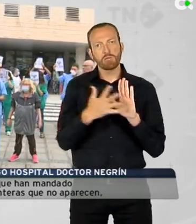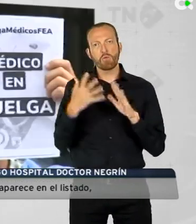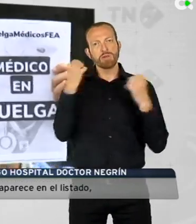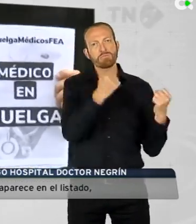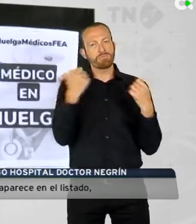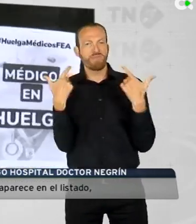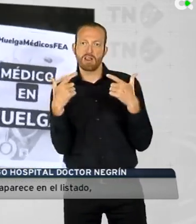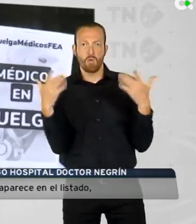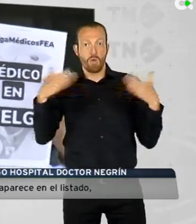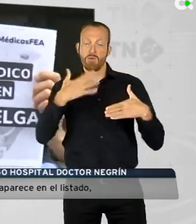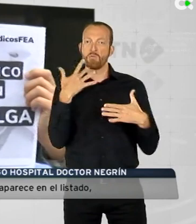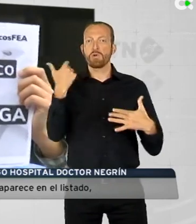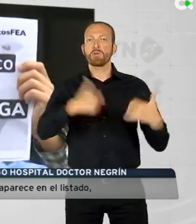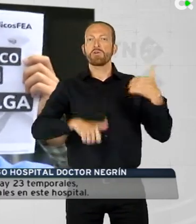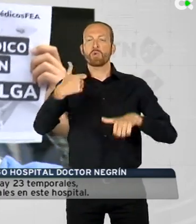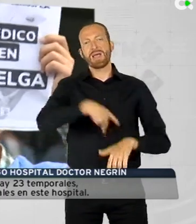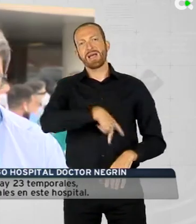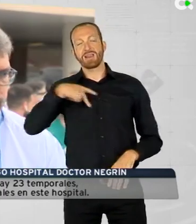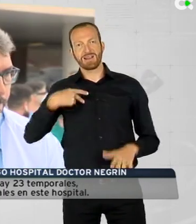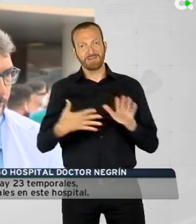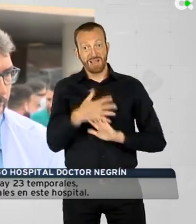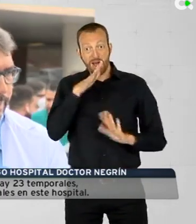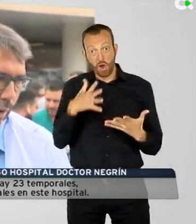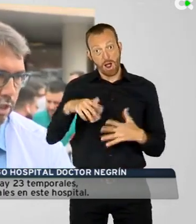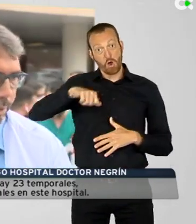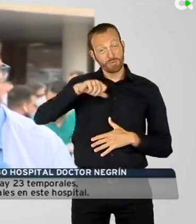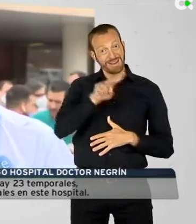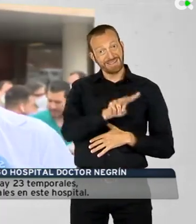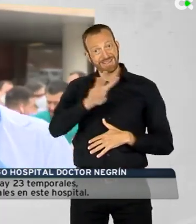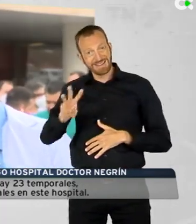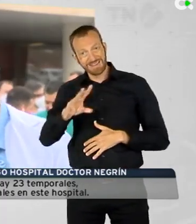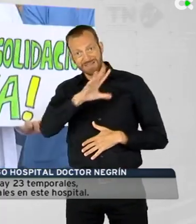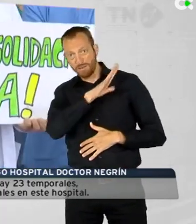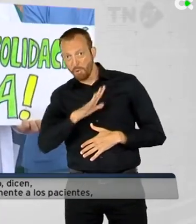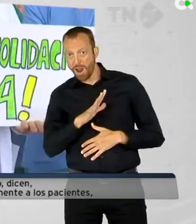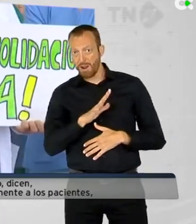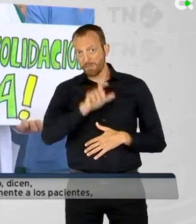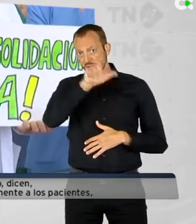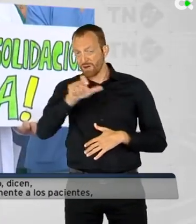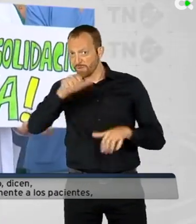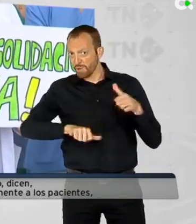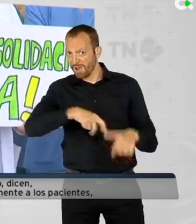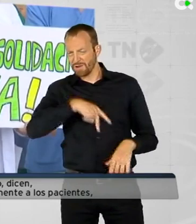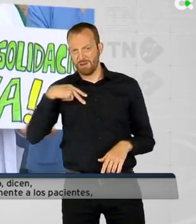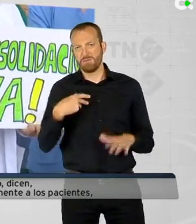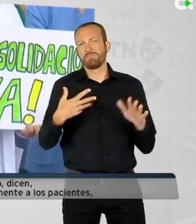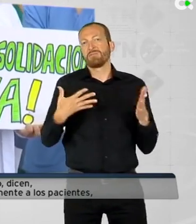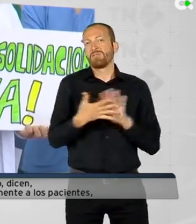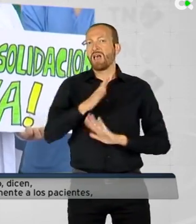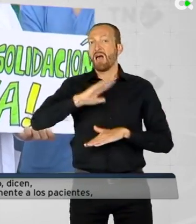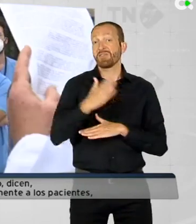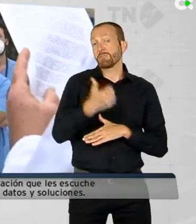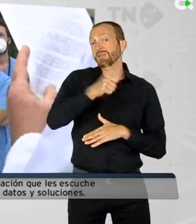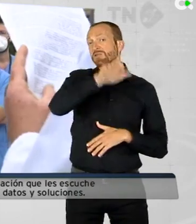aparecen. Cirugía general no aparece en el listado. El dato es que hay 23 temporales, cirujanos temporales en este hospital. Y eso, dicen, perjudica especialmente